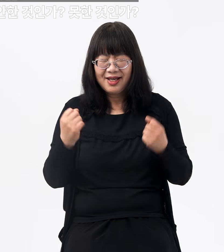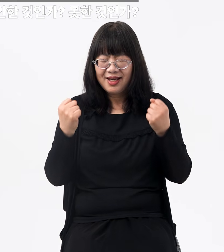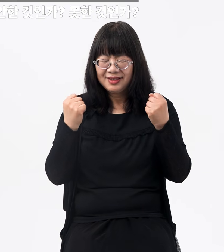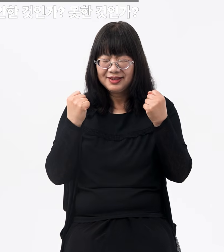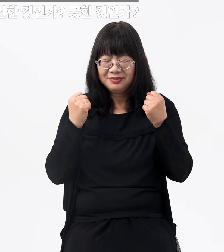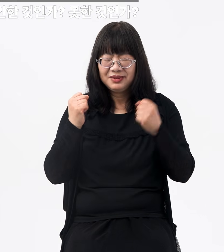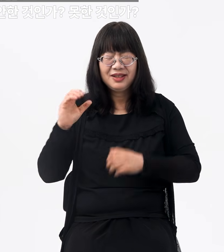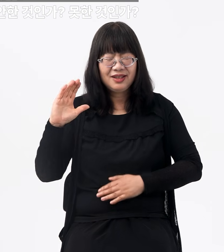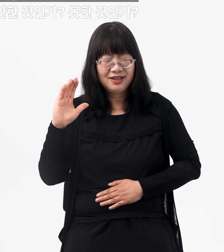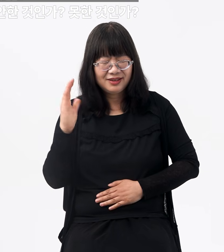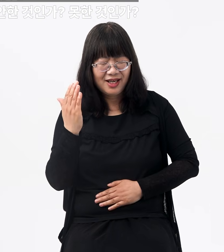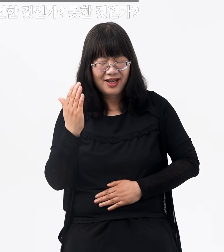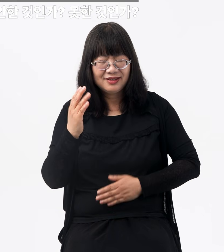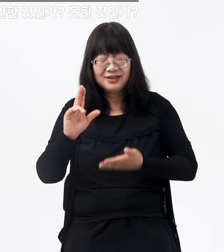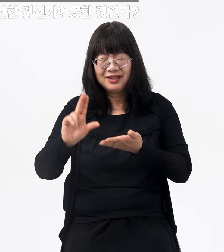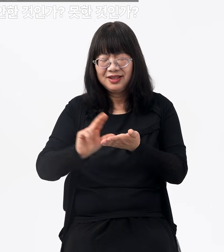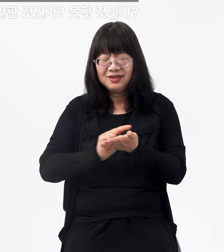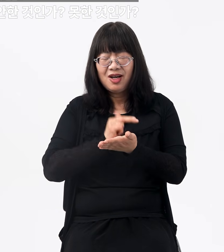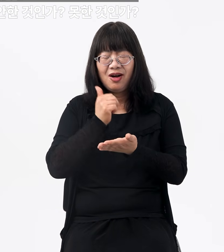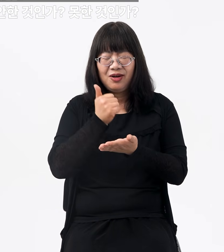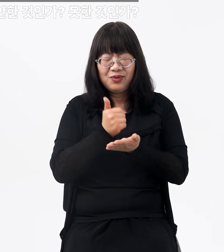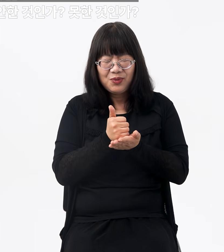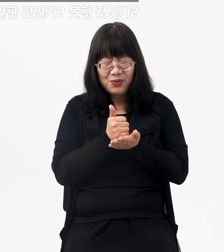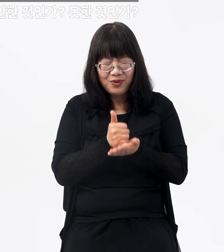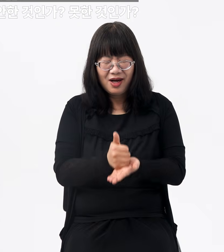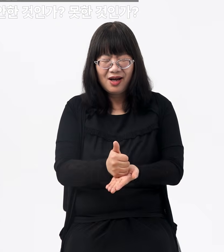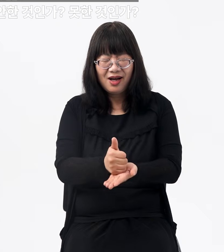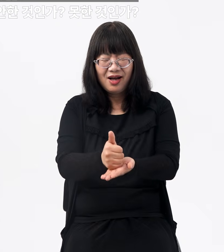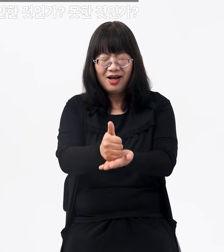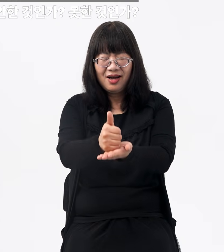나의 힘이 되신 여호와.